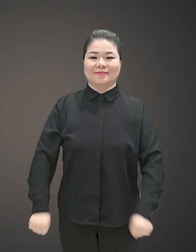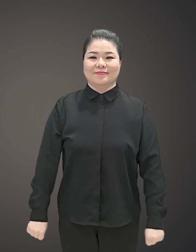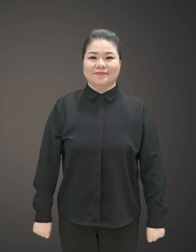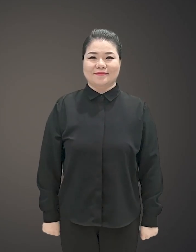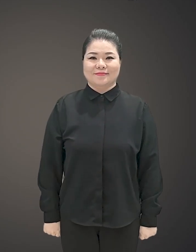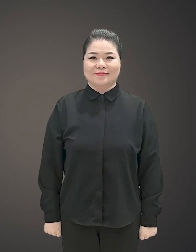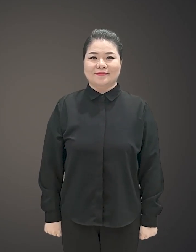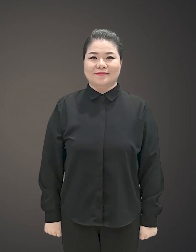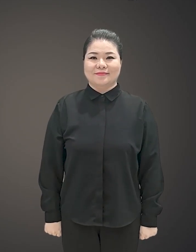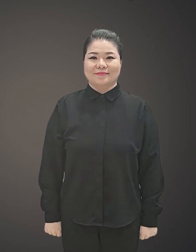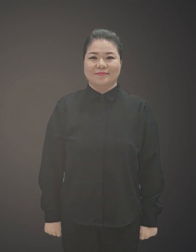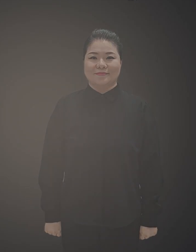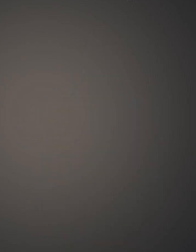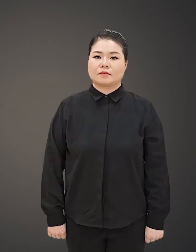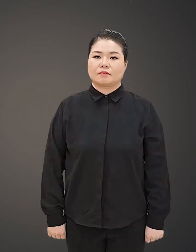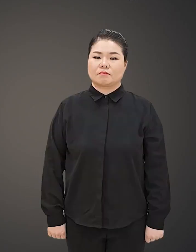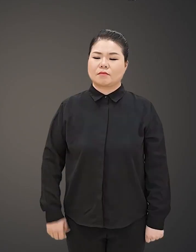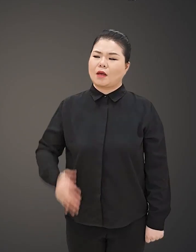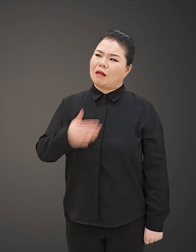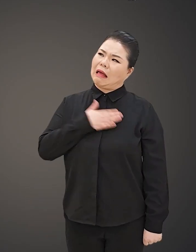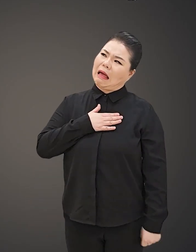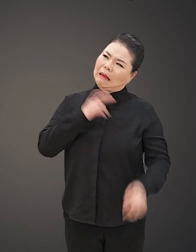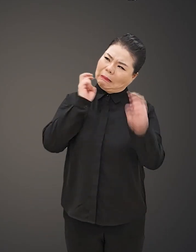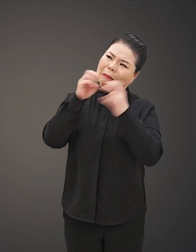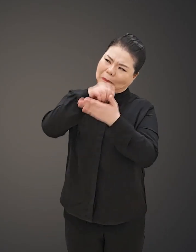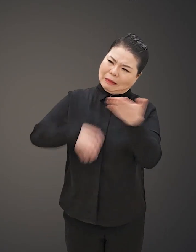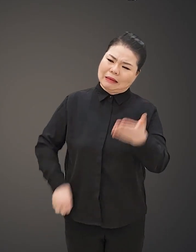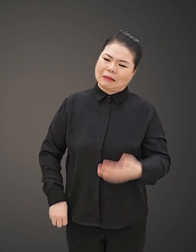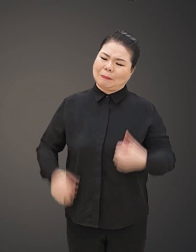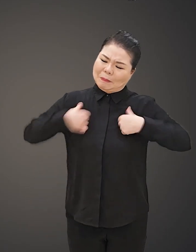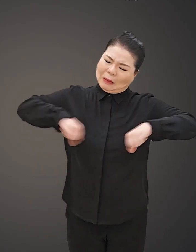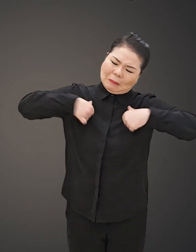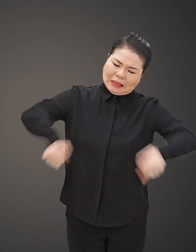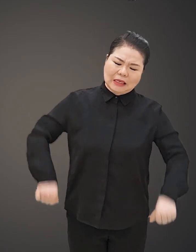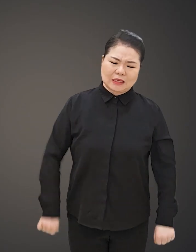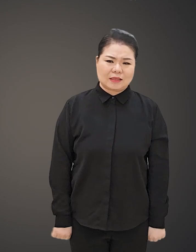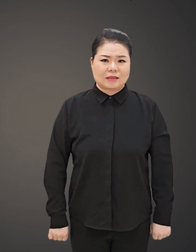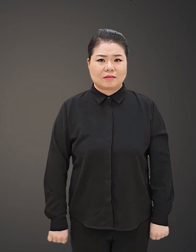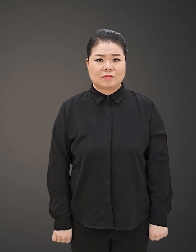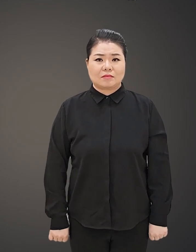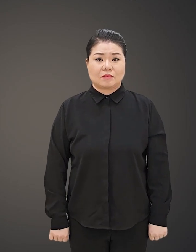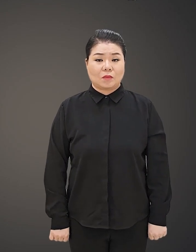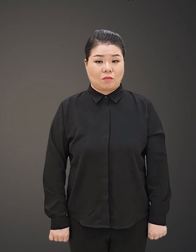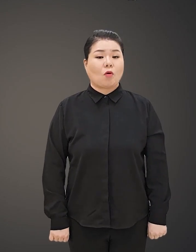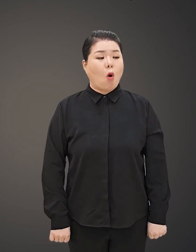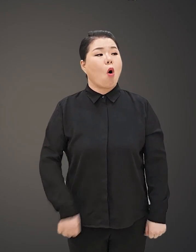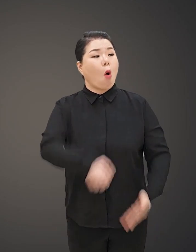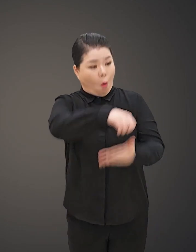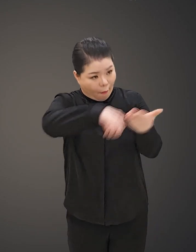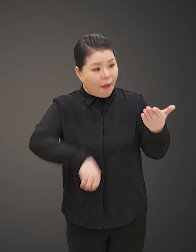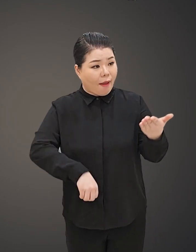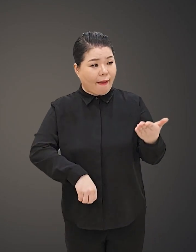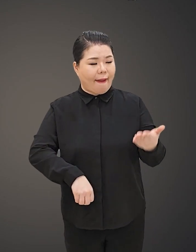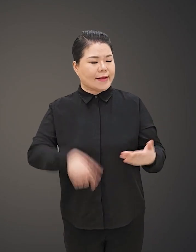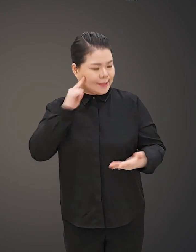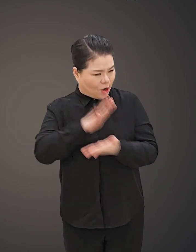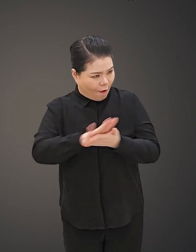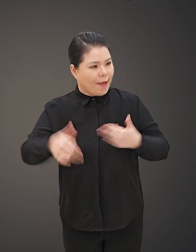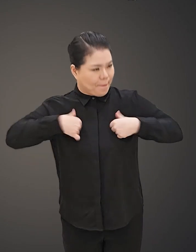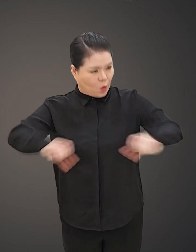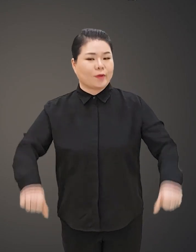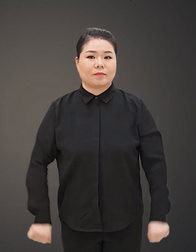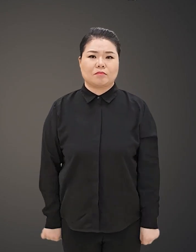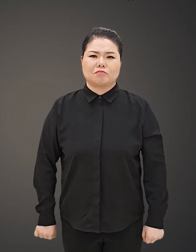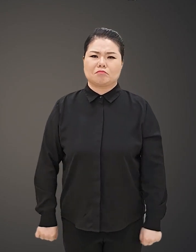출판사 세멘파커스. 나 때려칠 거야. 못 해먹겠어. 좋아, 때려치워버리자.